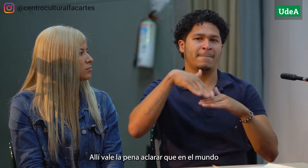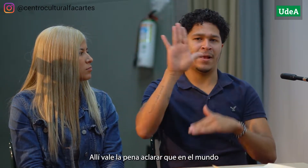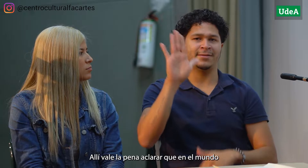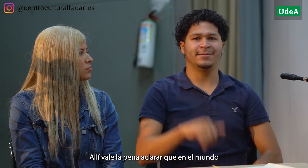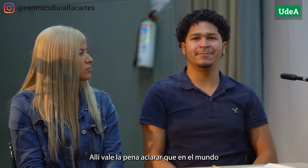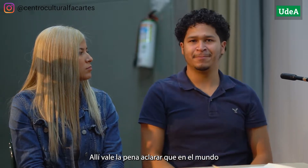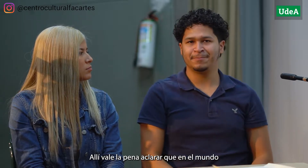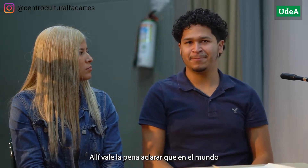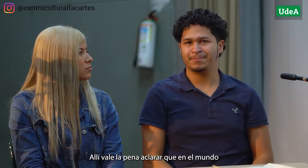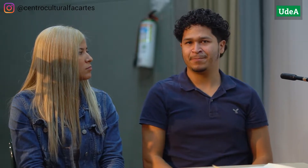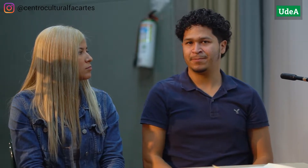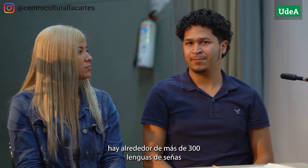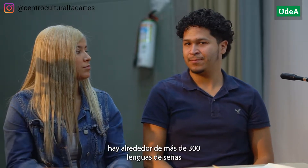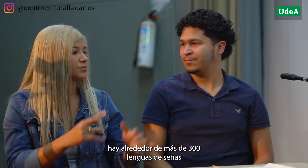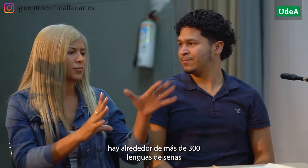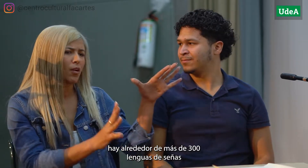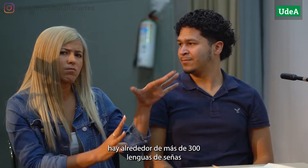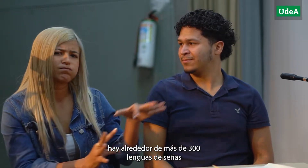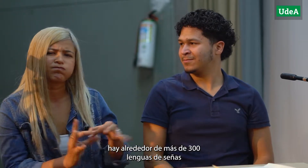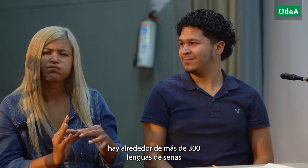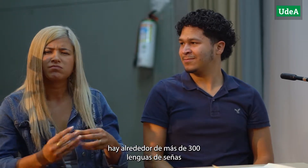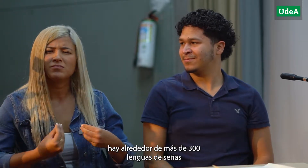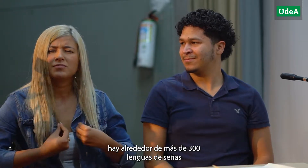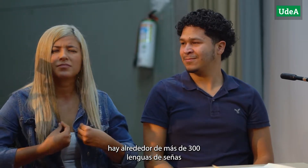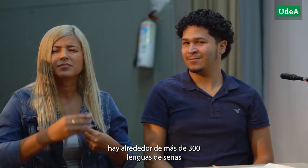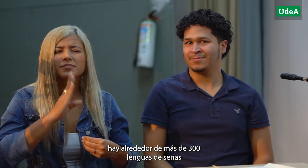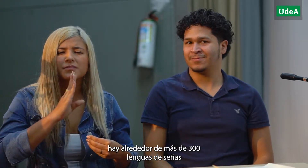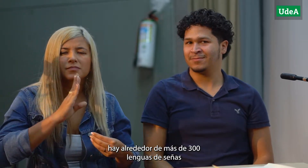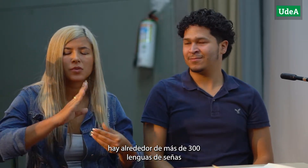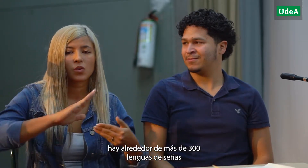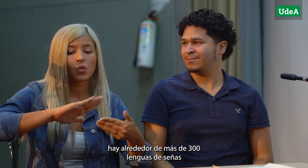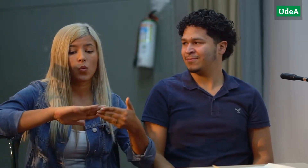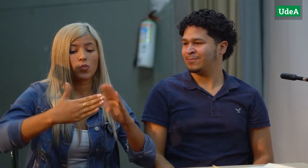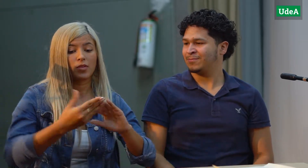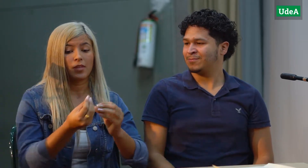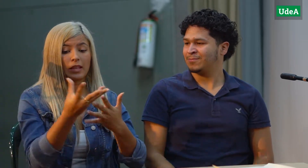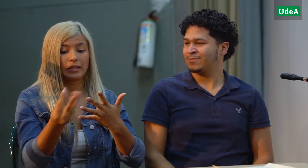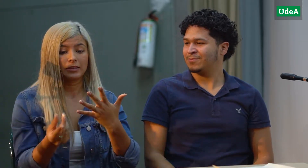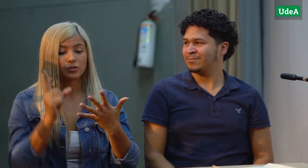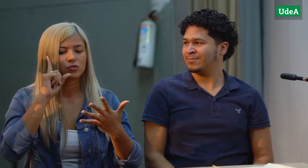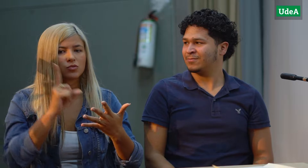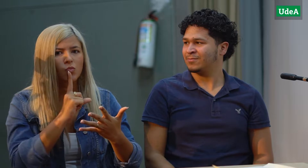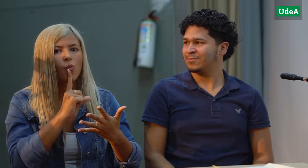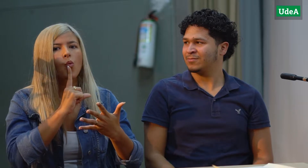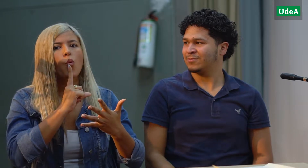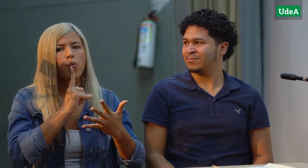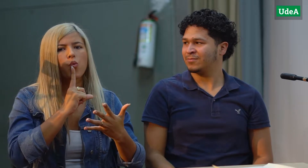pena aclarar que en el mundo hay alrededor de más de 300 lenguas de señas.